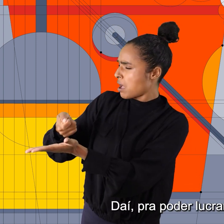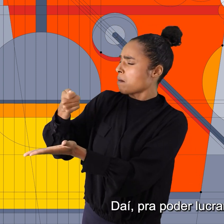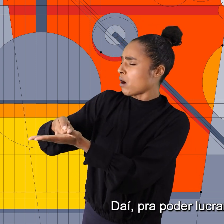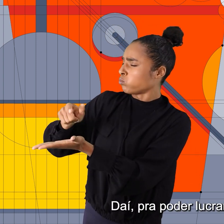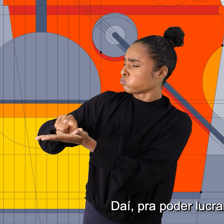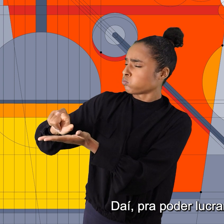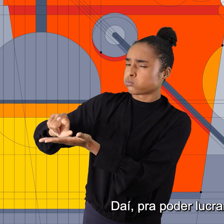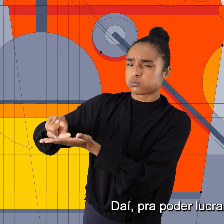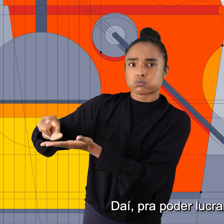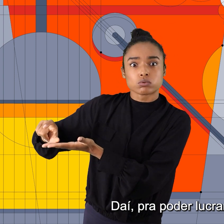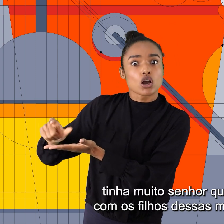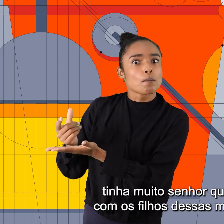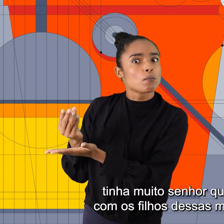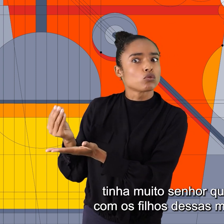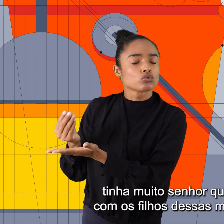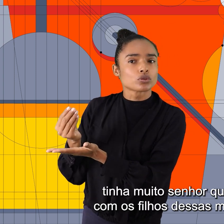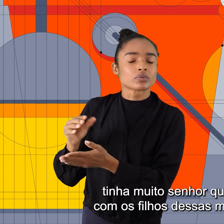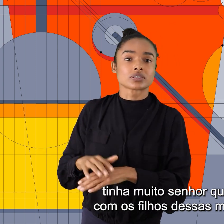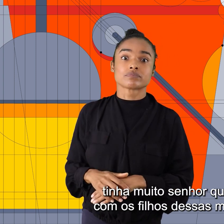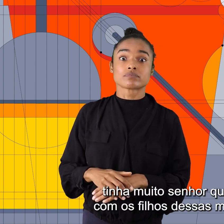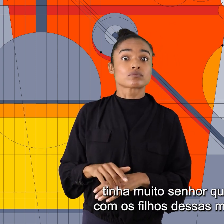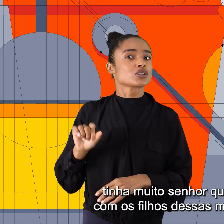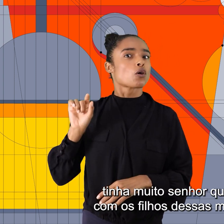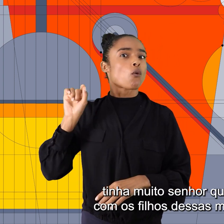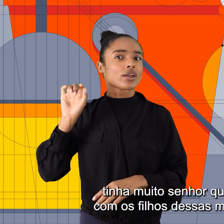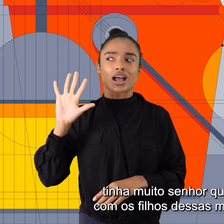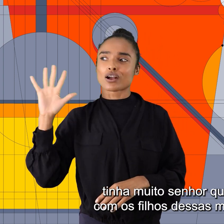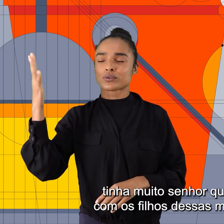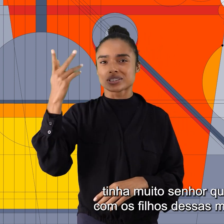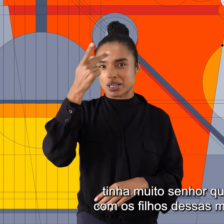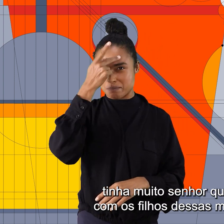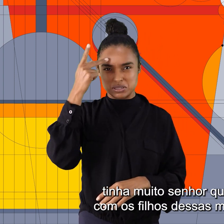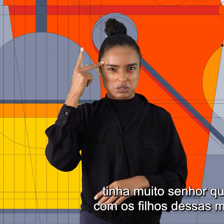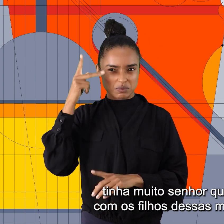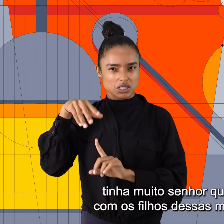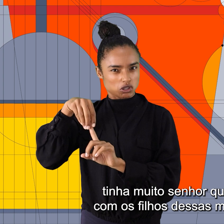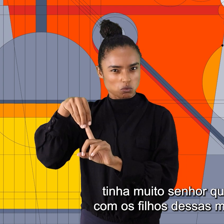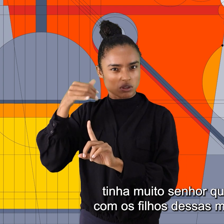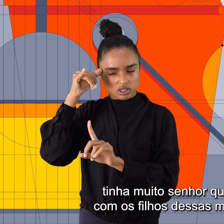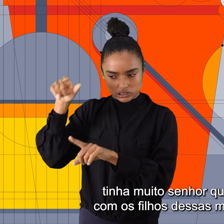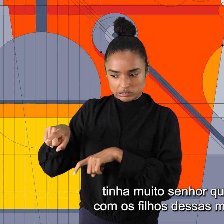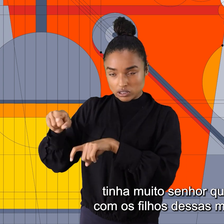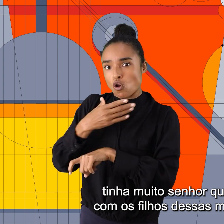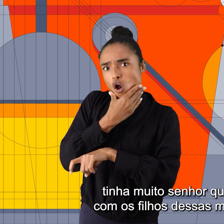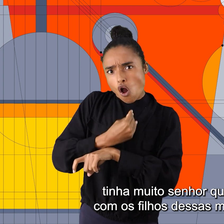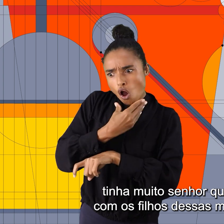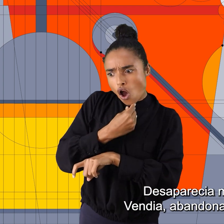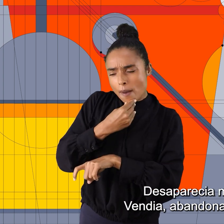Daí, para poder lucrar ainda mais, tinha muito senhor que desaparecia com os filhos dessas mulheres